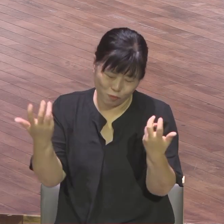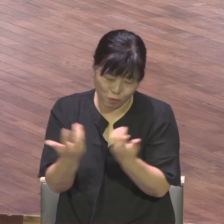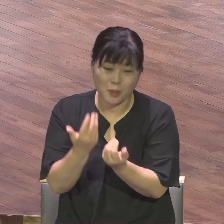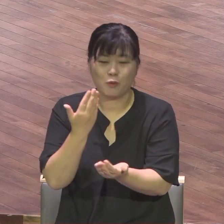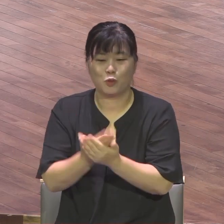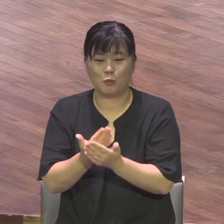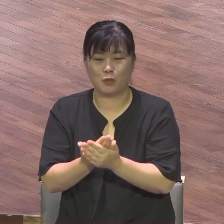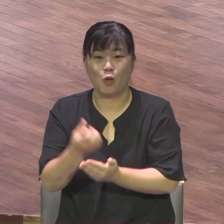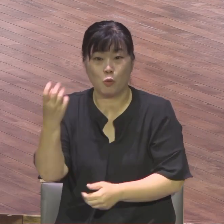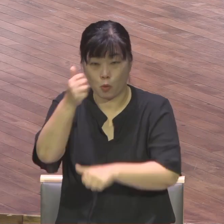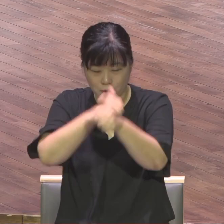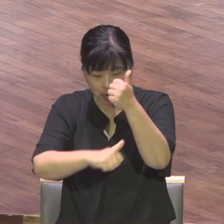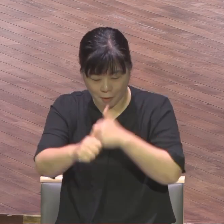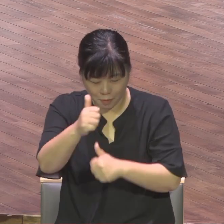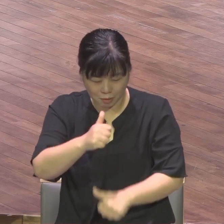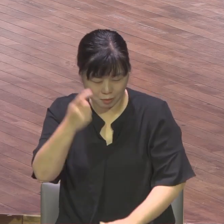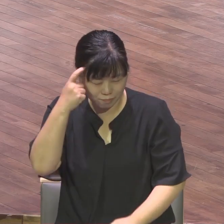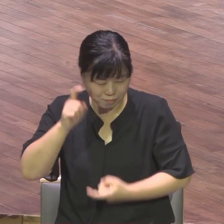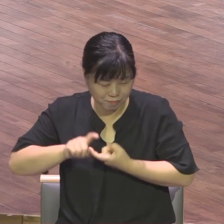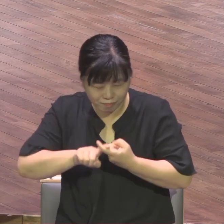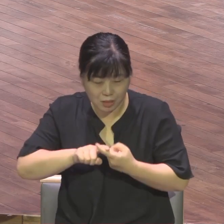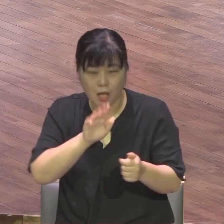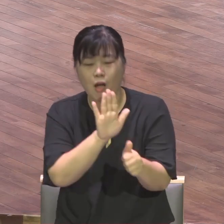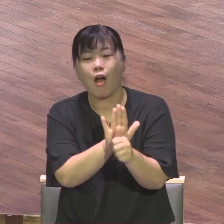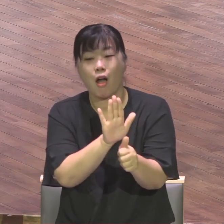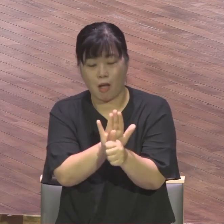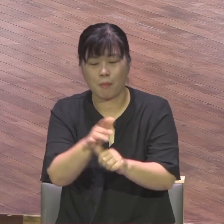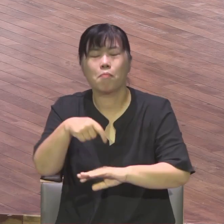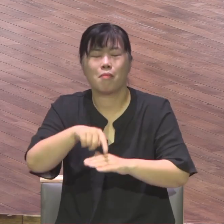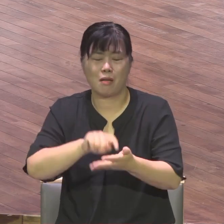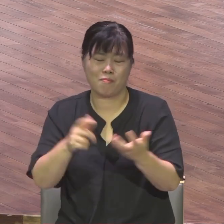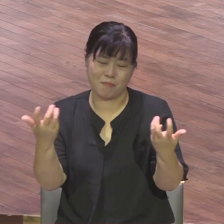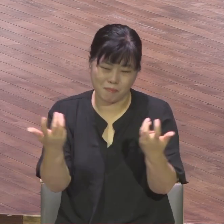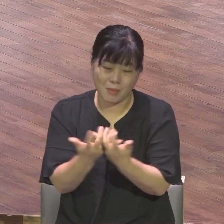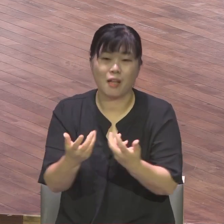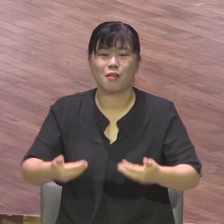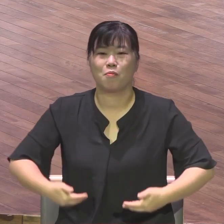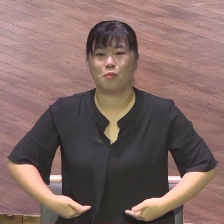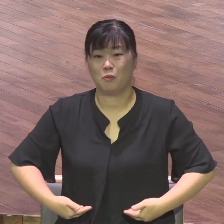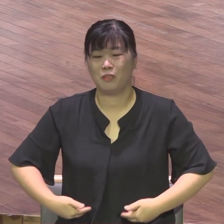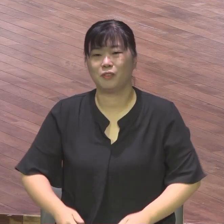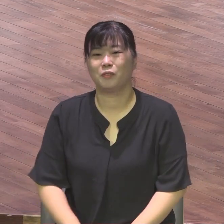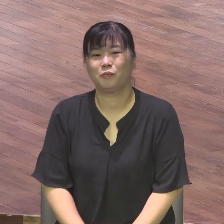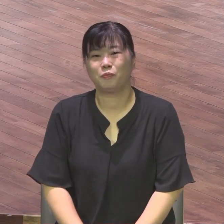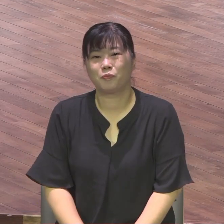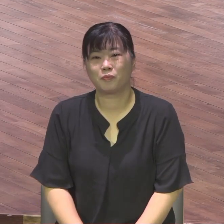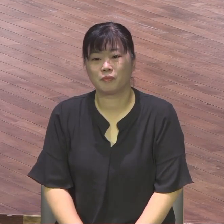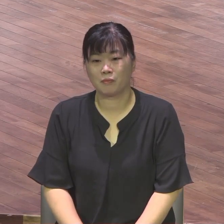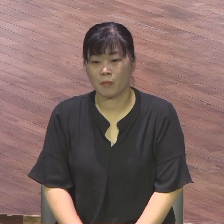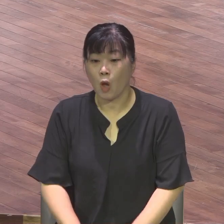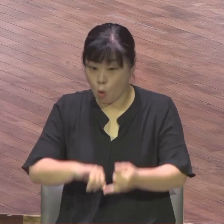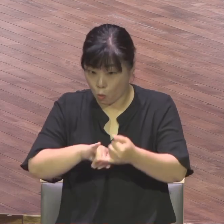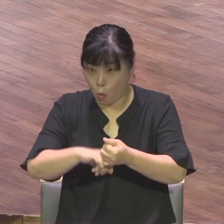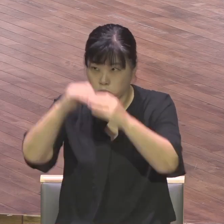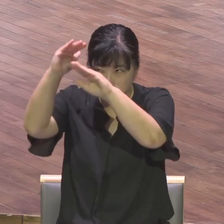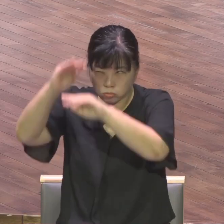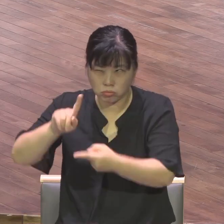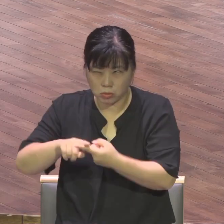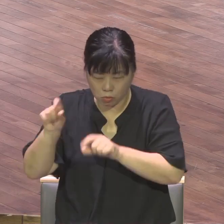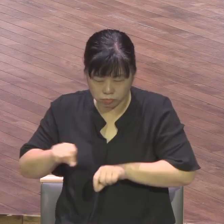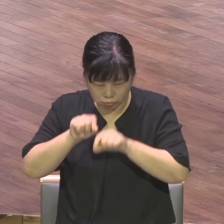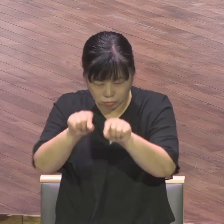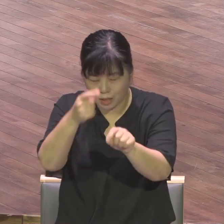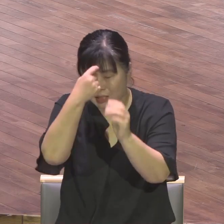키워지게 하여 주옵소서. 내 안에 주의 성령이 역사하여 주옵소서. 내 안에 기도하시기 바랍니다.